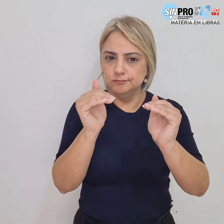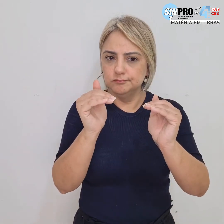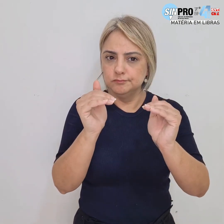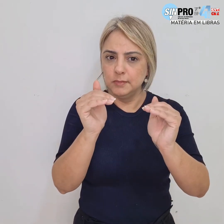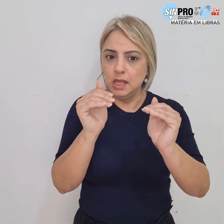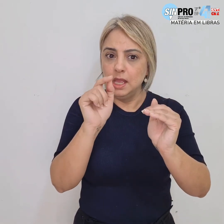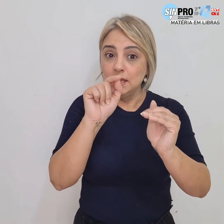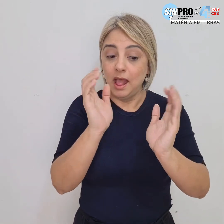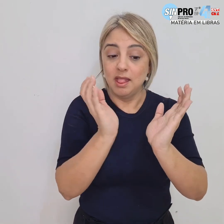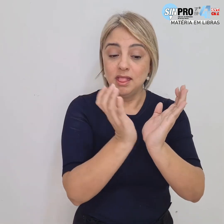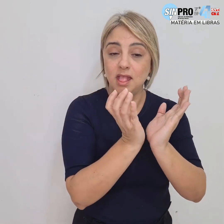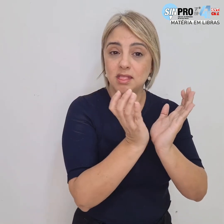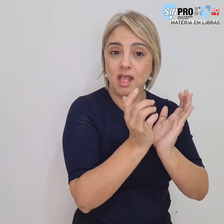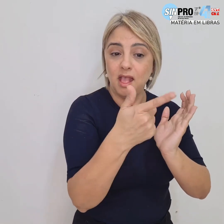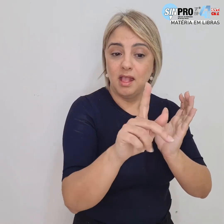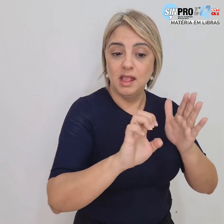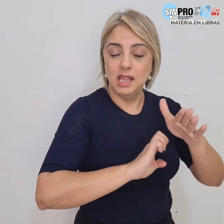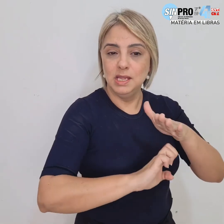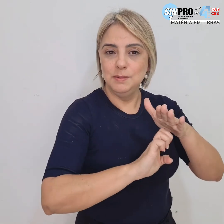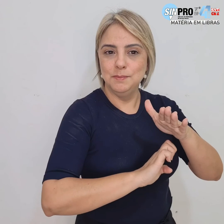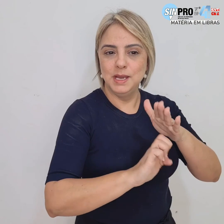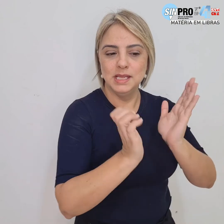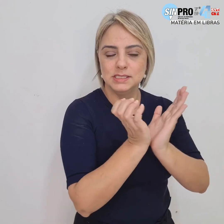está na mão dessas e de outras 3 corporações.